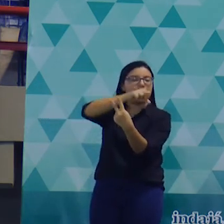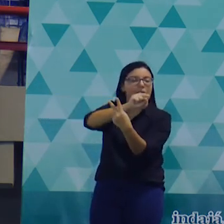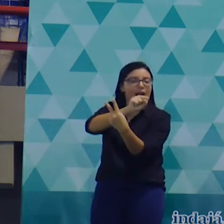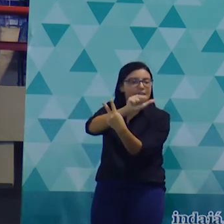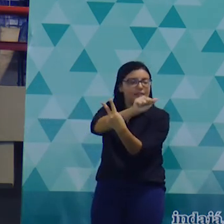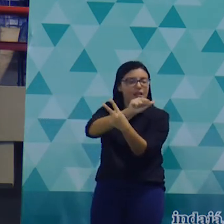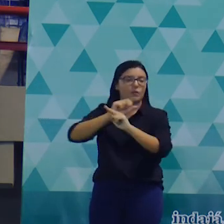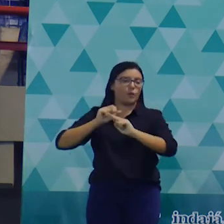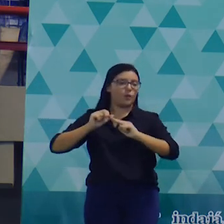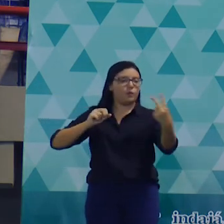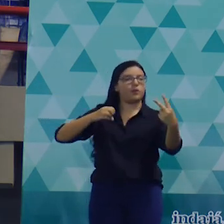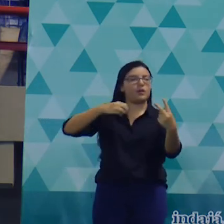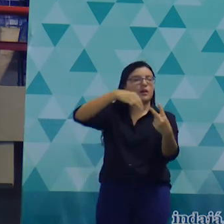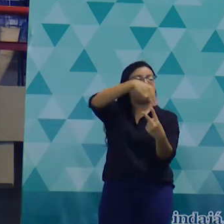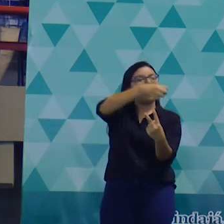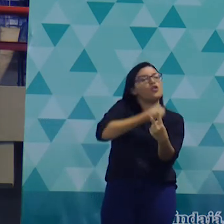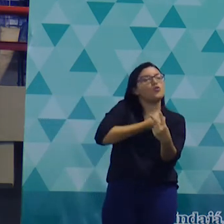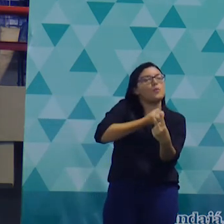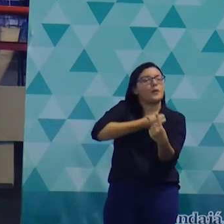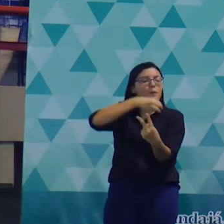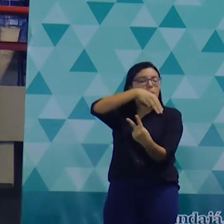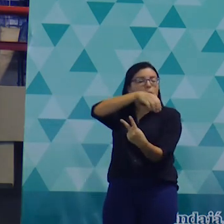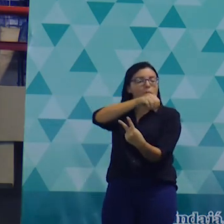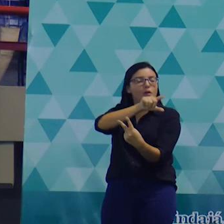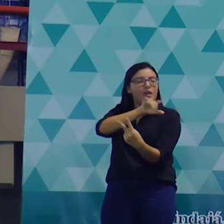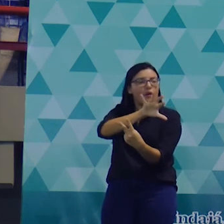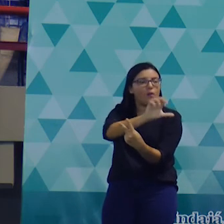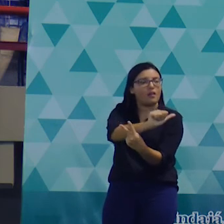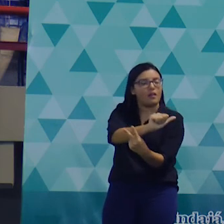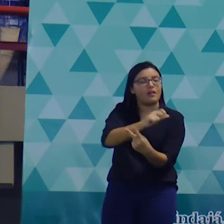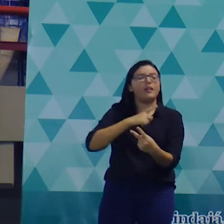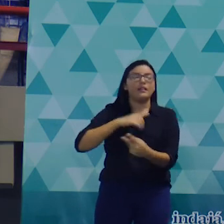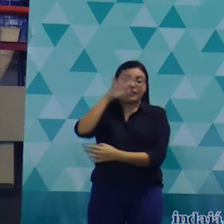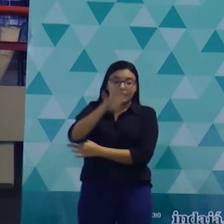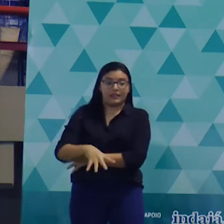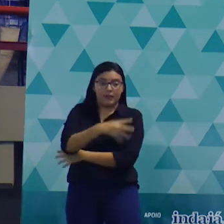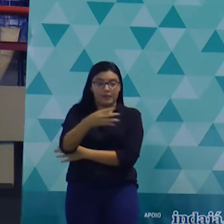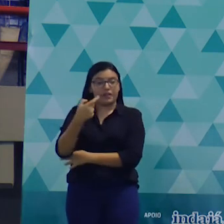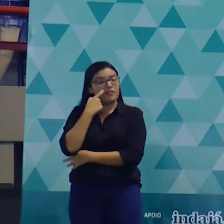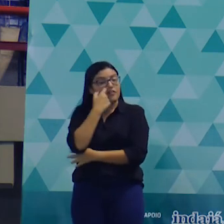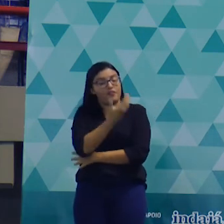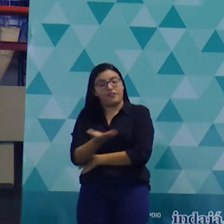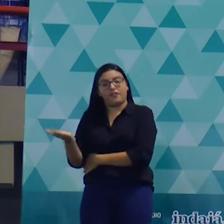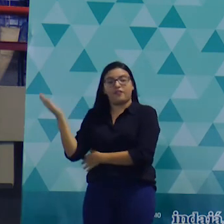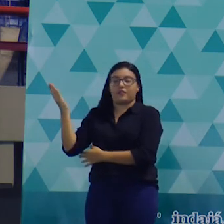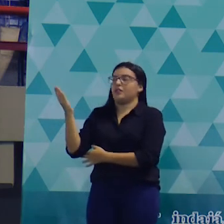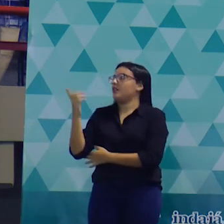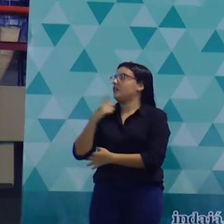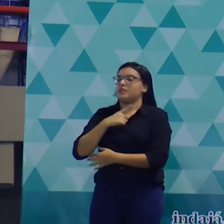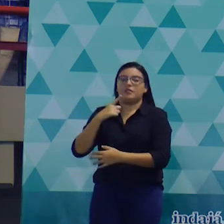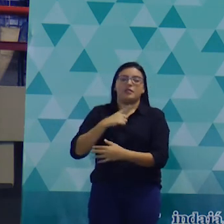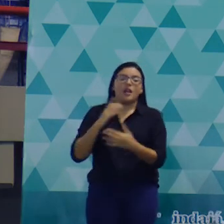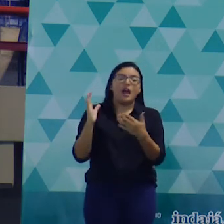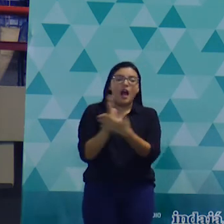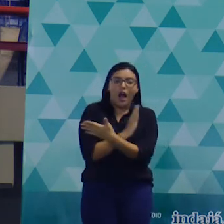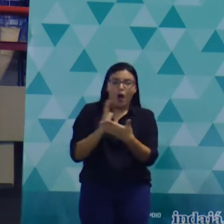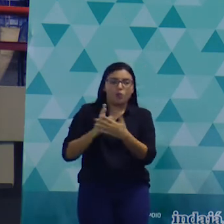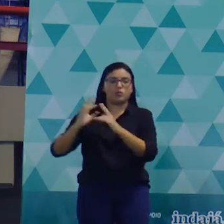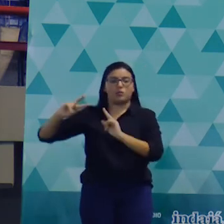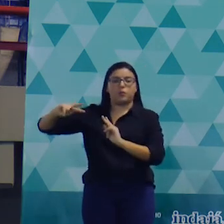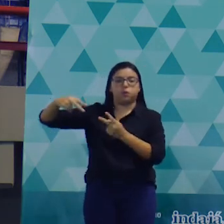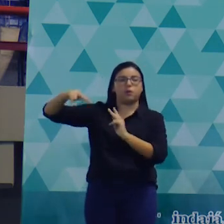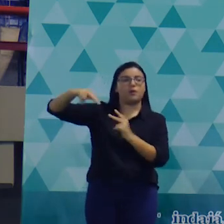e mol em número de moléculas. E aqui você tem uma pequena tabelinha que vai mostrar as principais conversões.